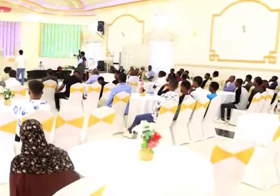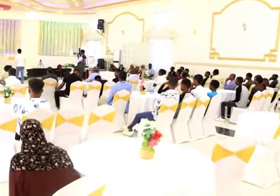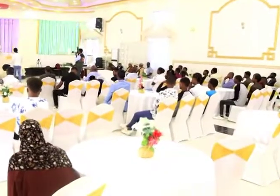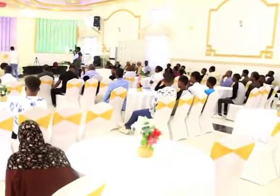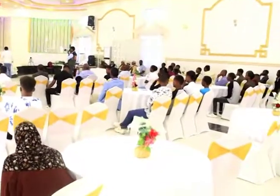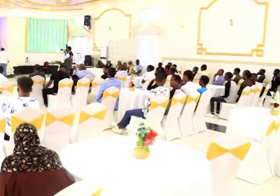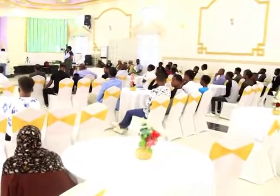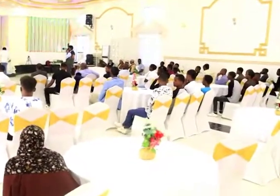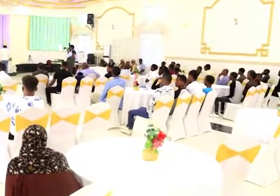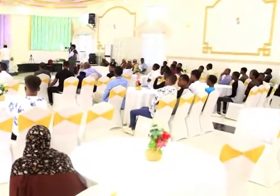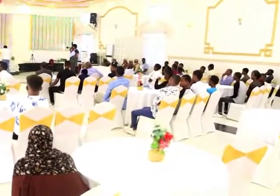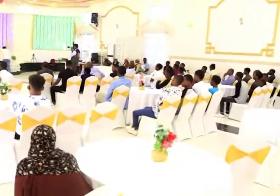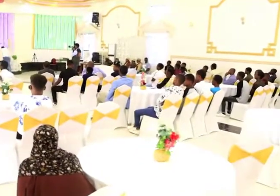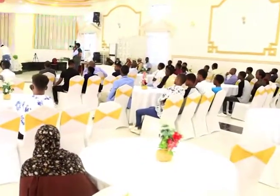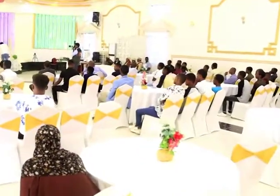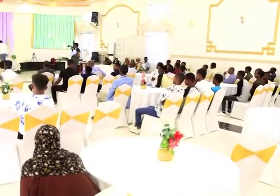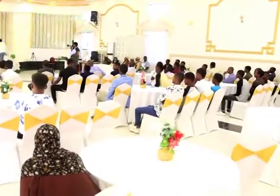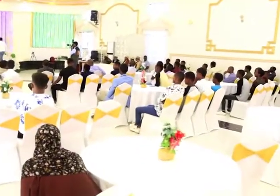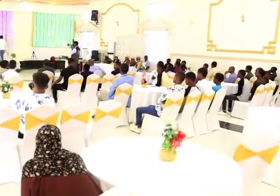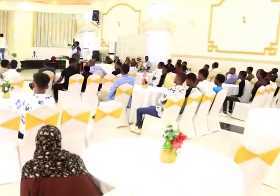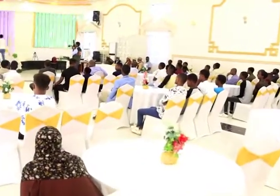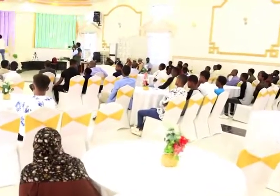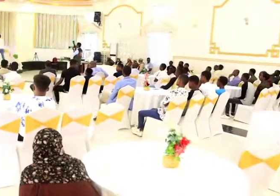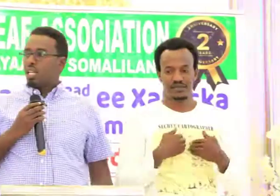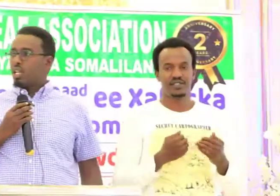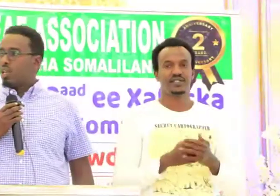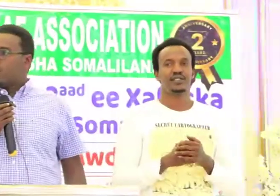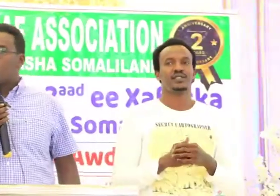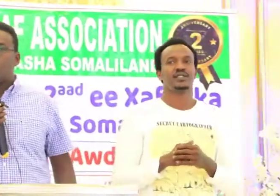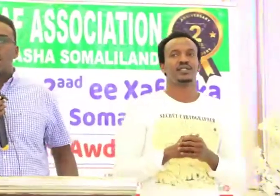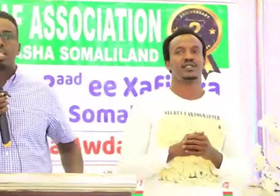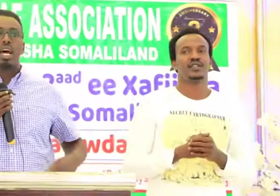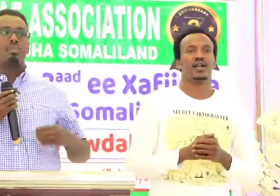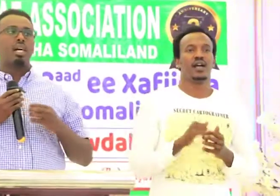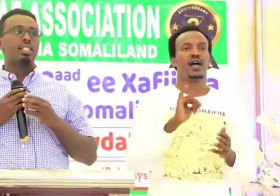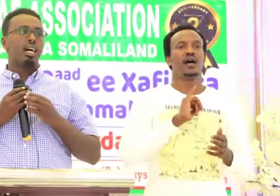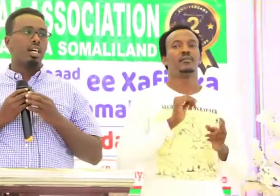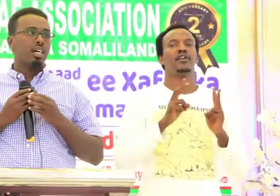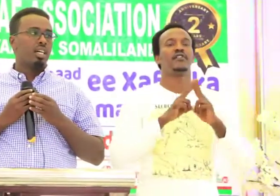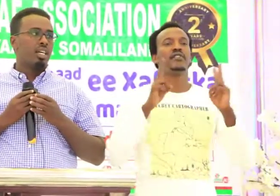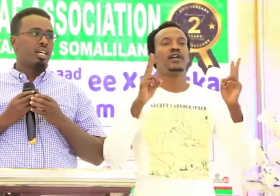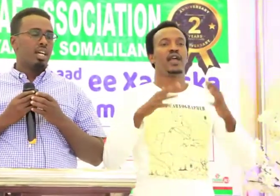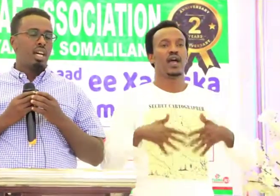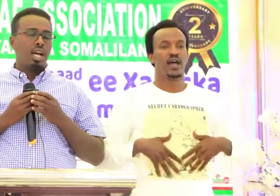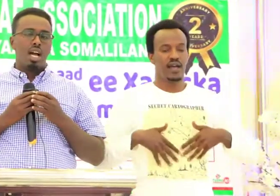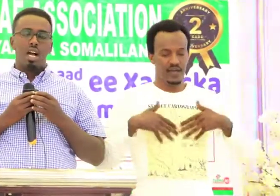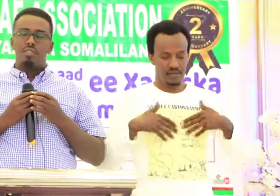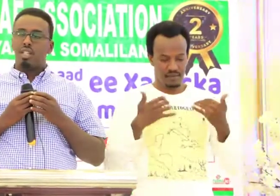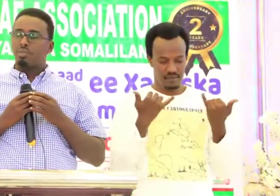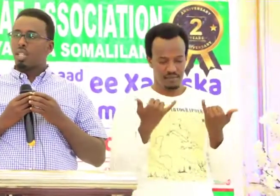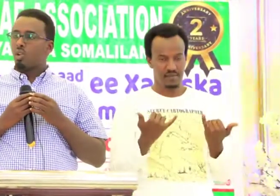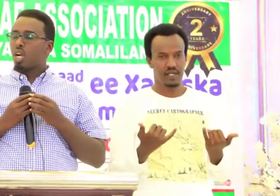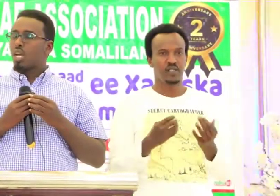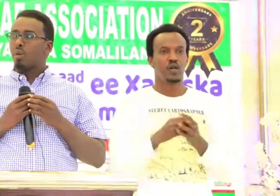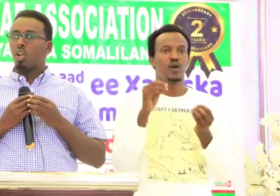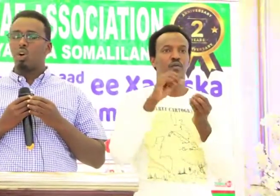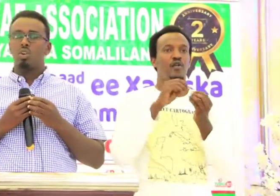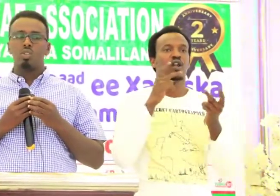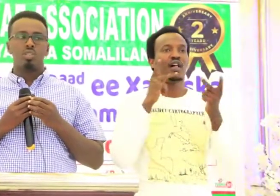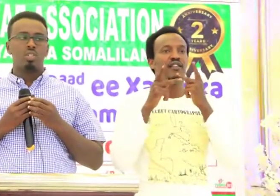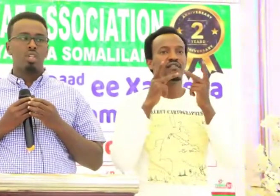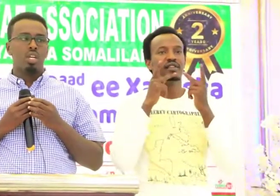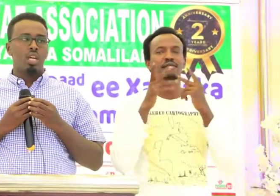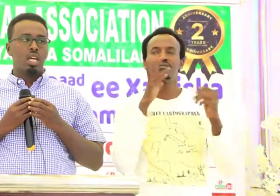fulinta gobolka uu dalmadan Mustafa Cabdi Ahmed waxaanu wax ku faraxsanahay maanta xaflada badan oo ka qayb